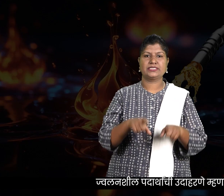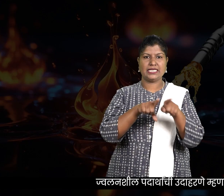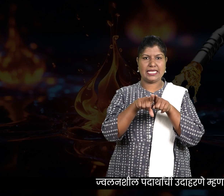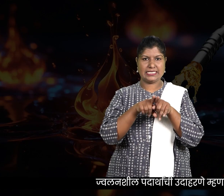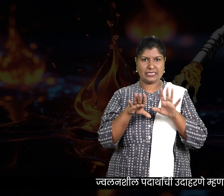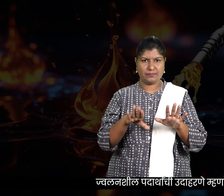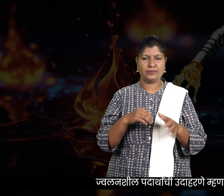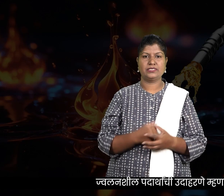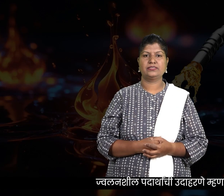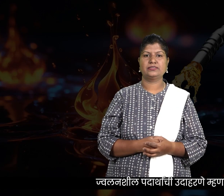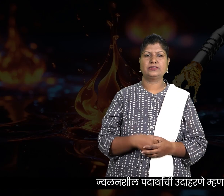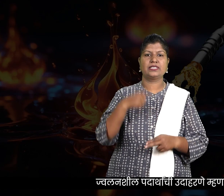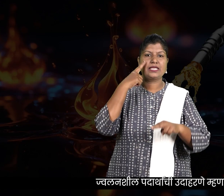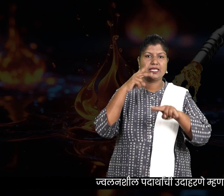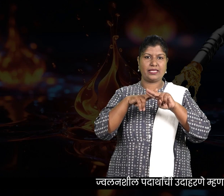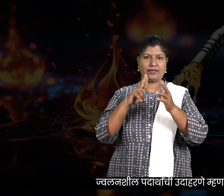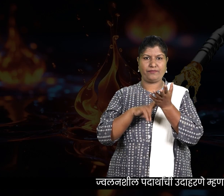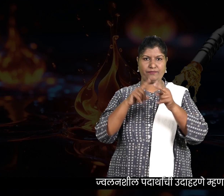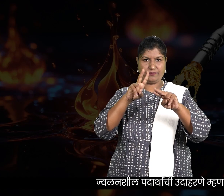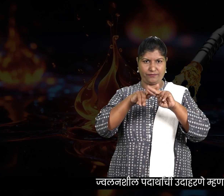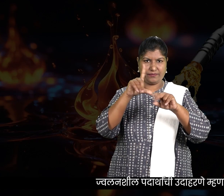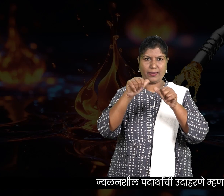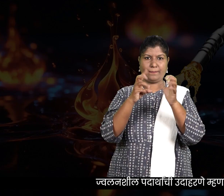ज्वलनशील पदार्थांची उदाहरणे म्हणजे